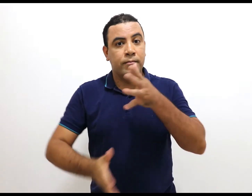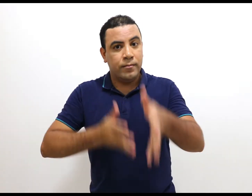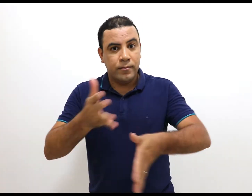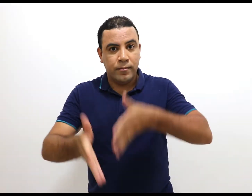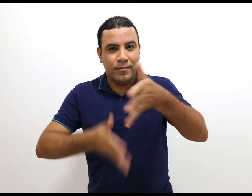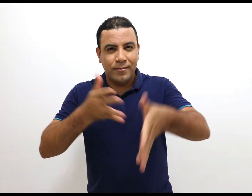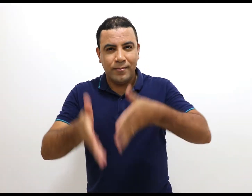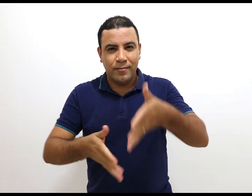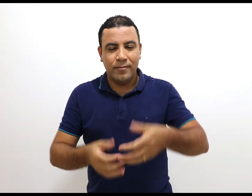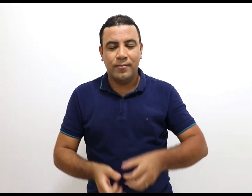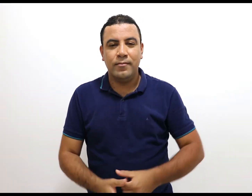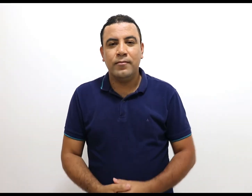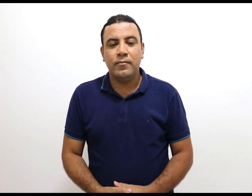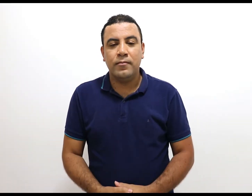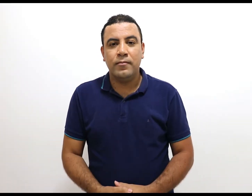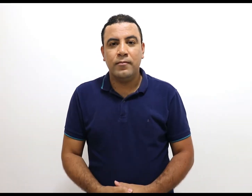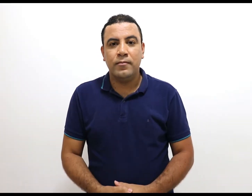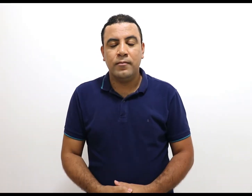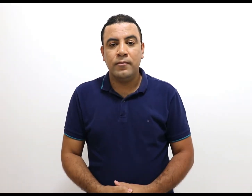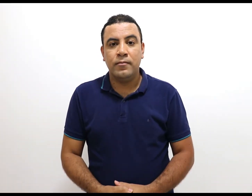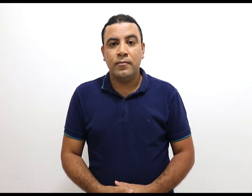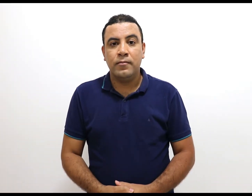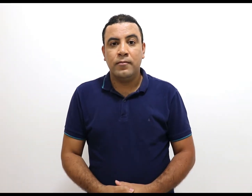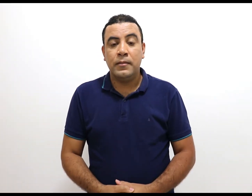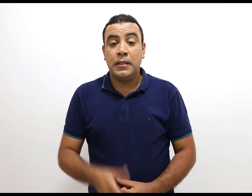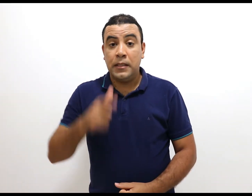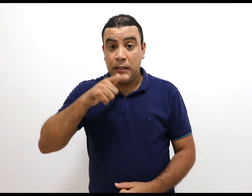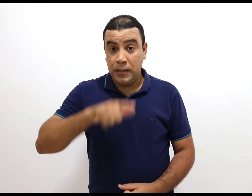Libras. Segunda língua L2.